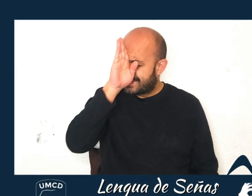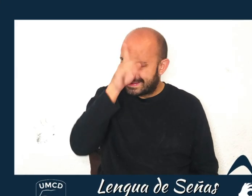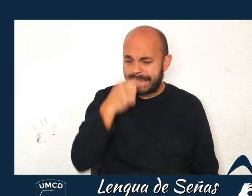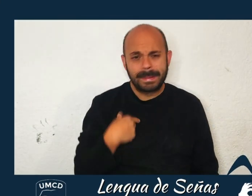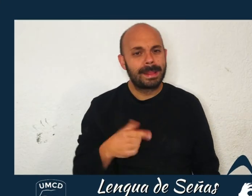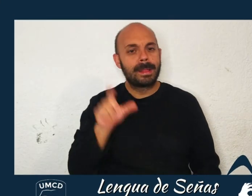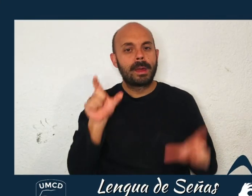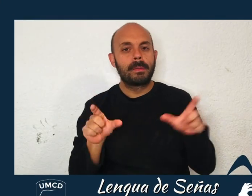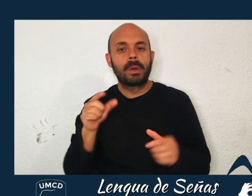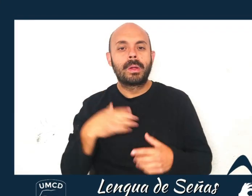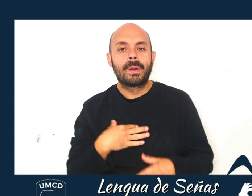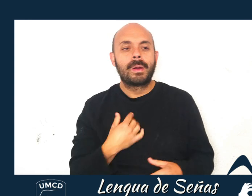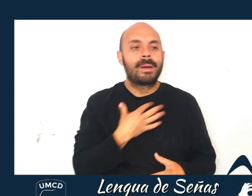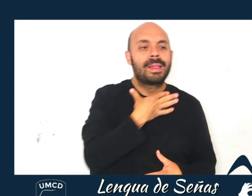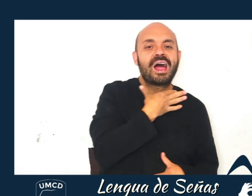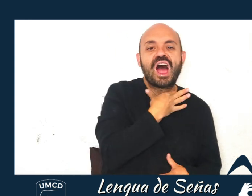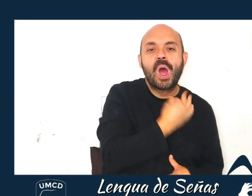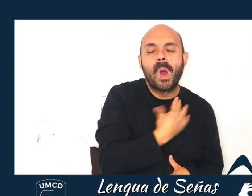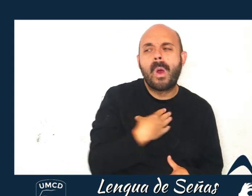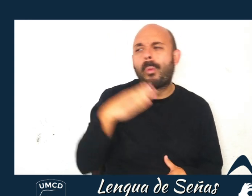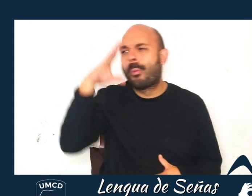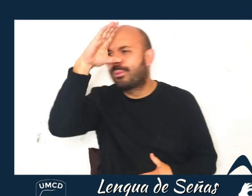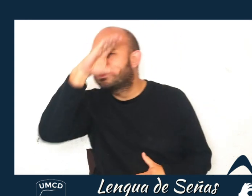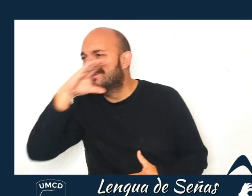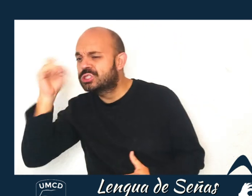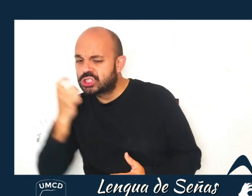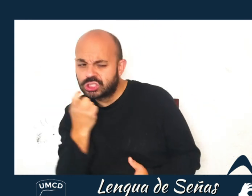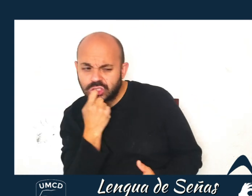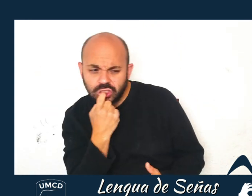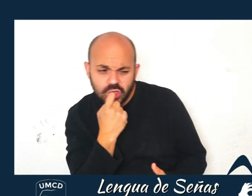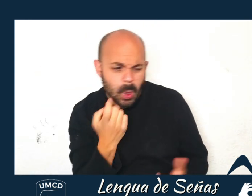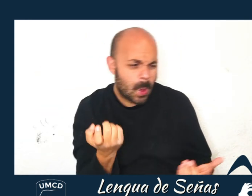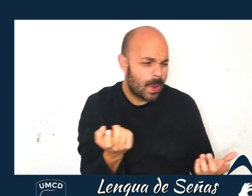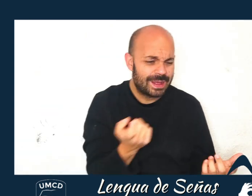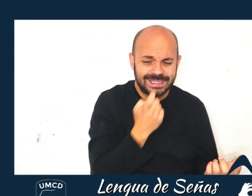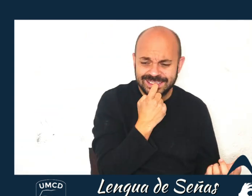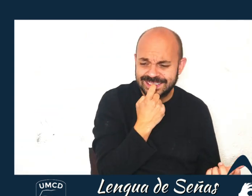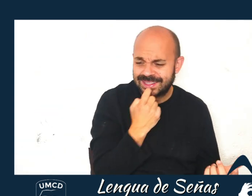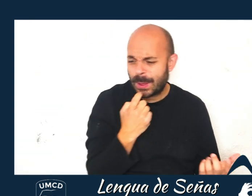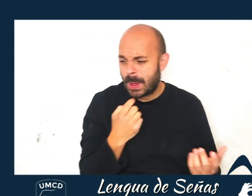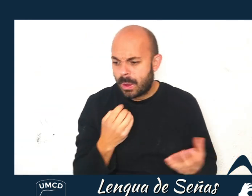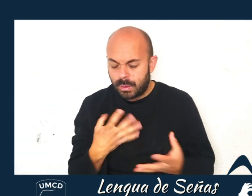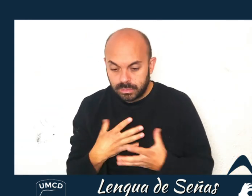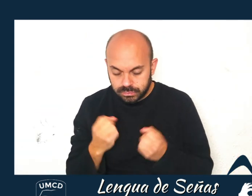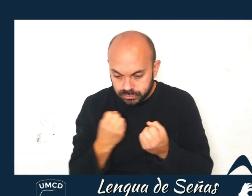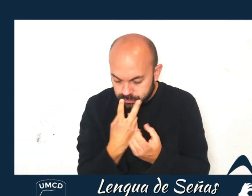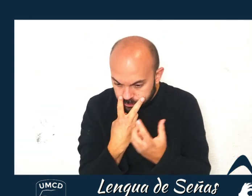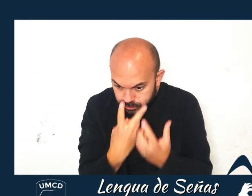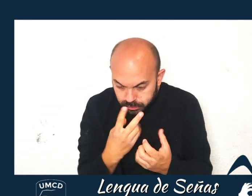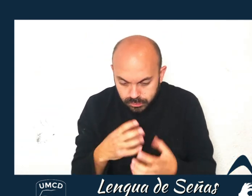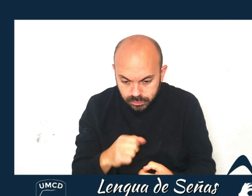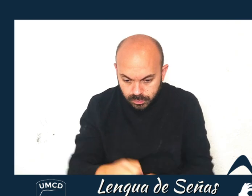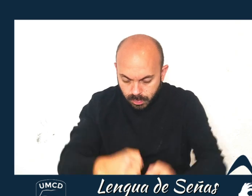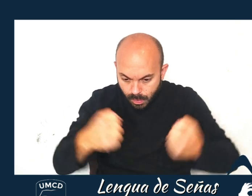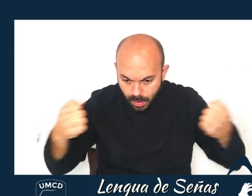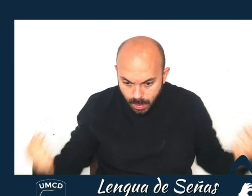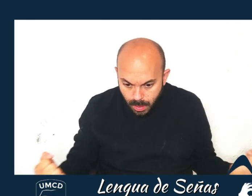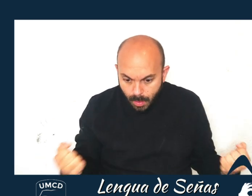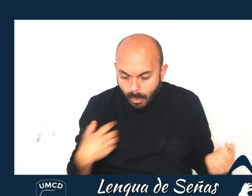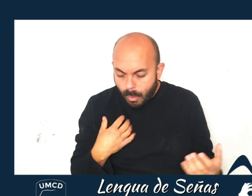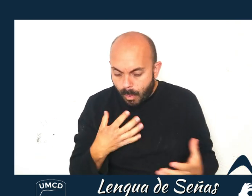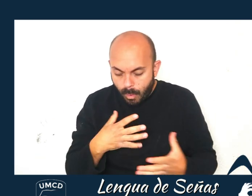Por años, la búsqueda de tesoros ha movido a cientos de personas en pos de ese sueño. Mucha gente